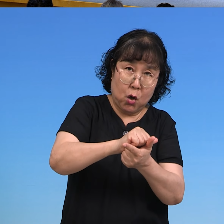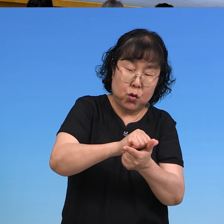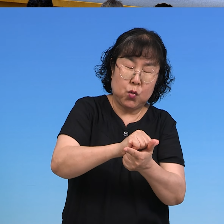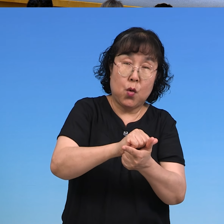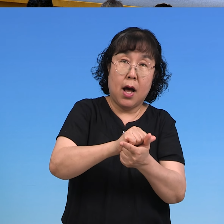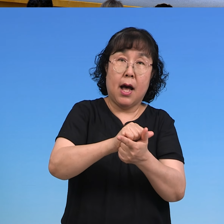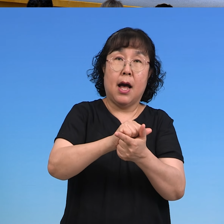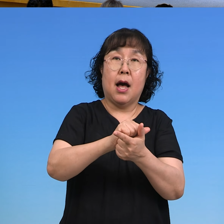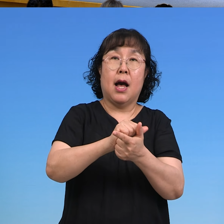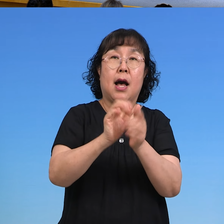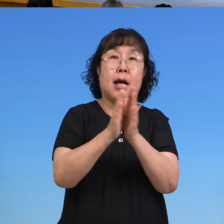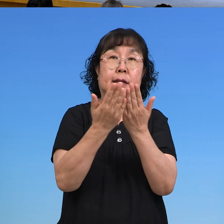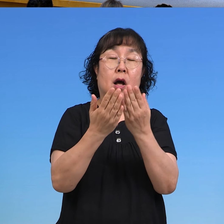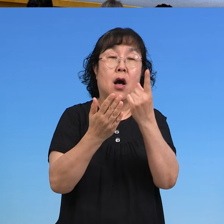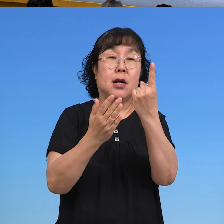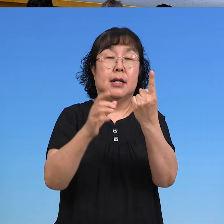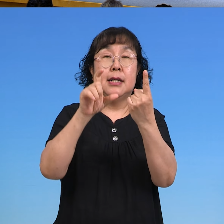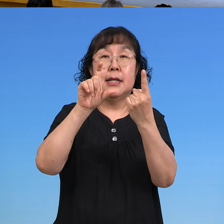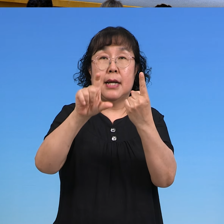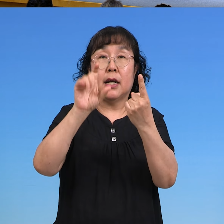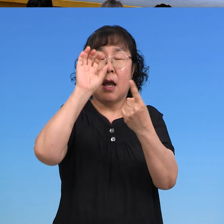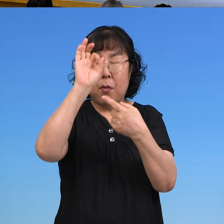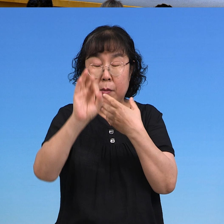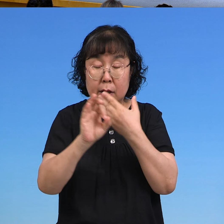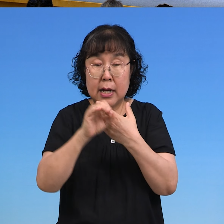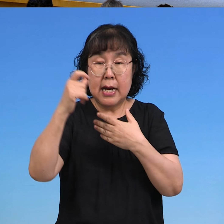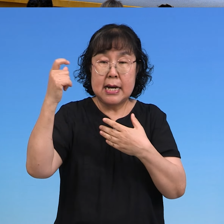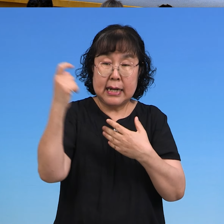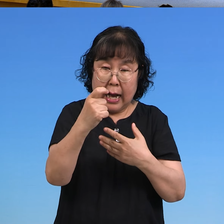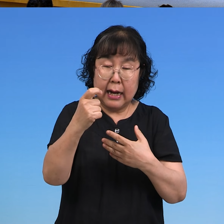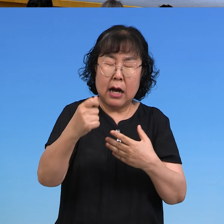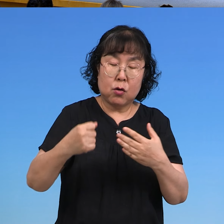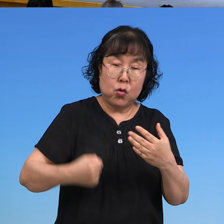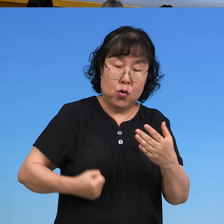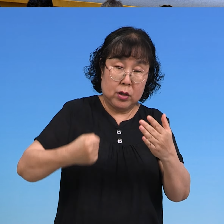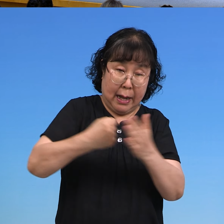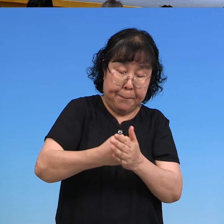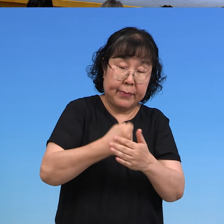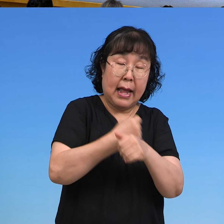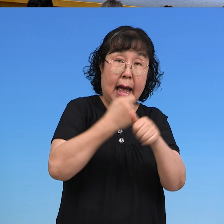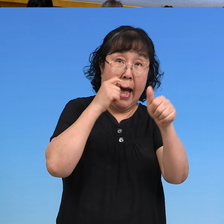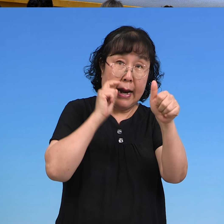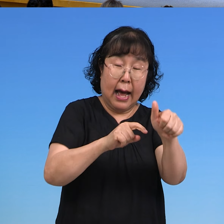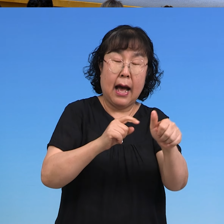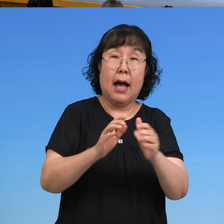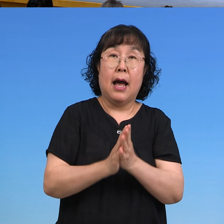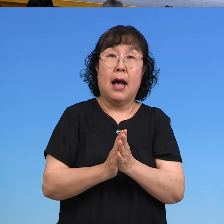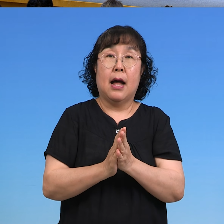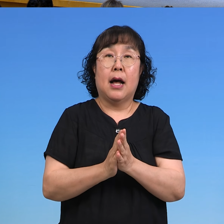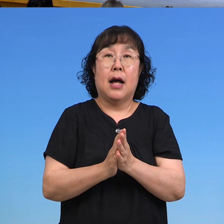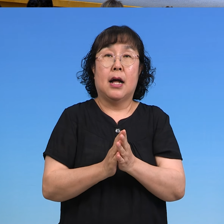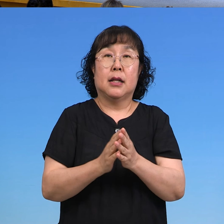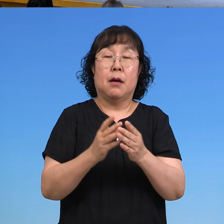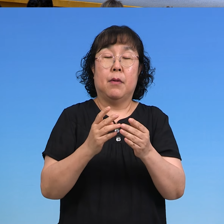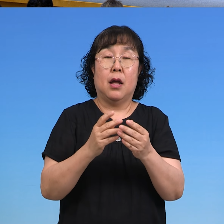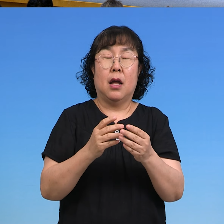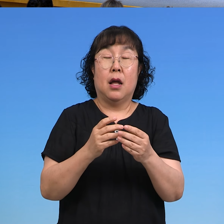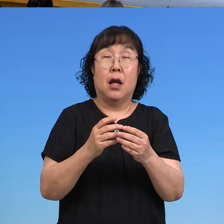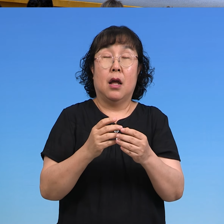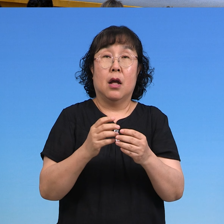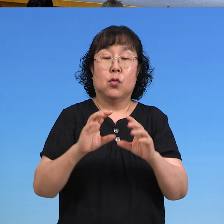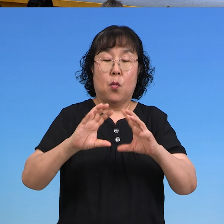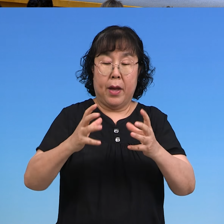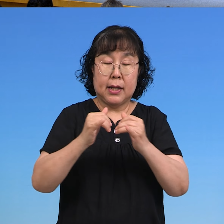번 나와요. 네 번. 세 번은요 하나님이 여호수아에게 하신 말씀이고 한 번은 백성들이 여호수아에게